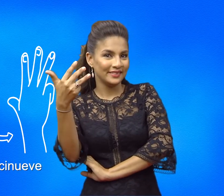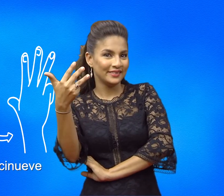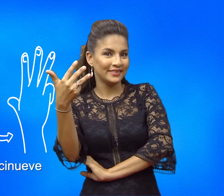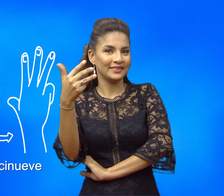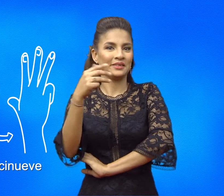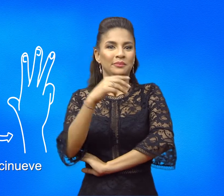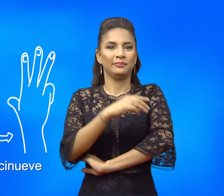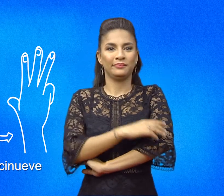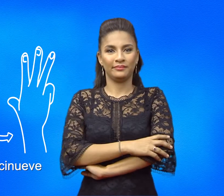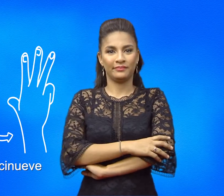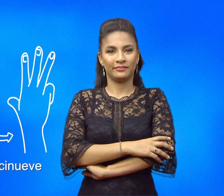19